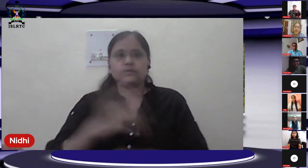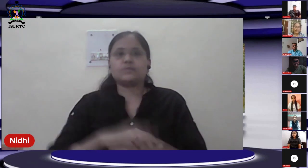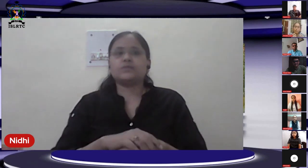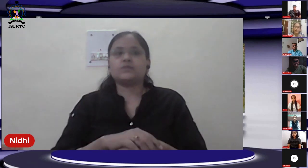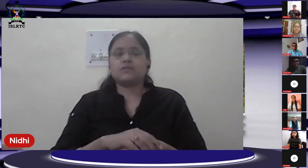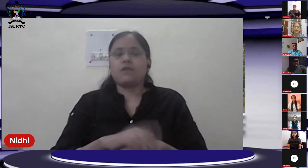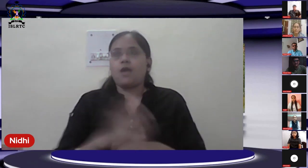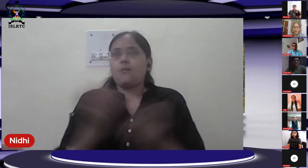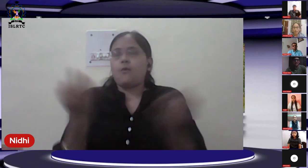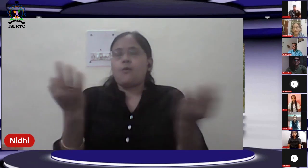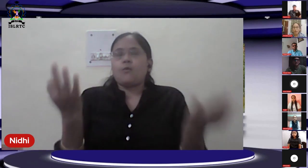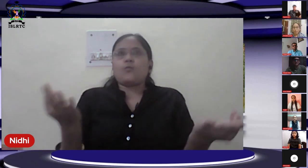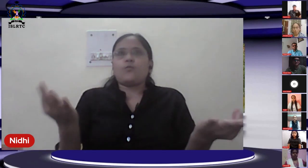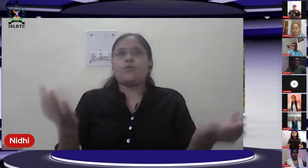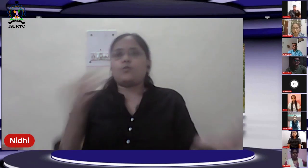है।